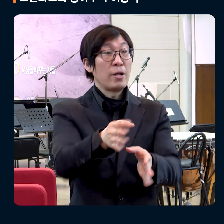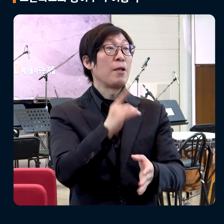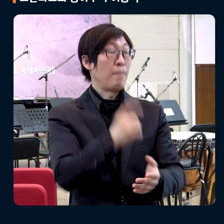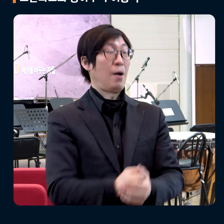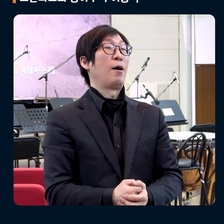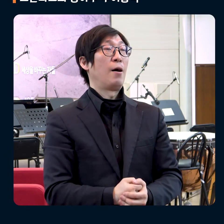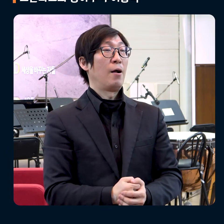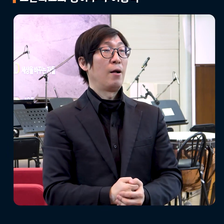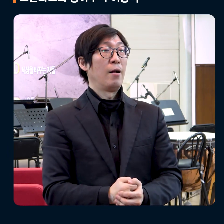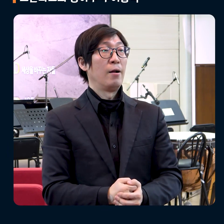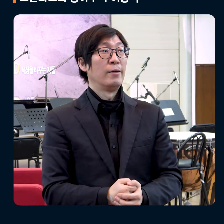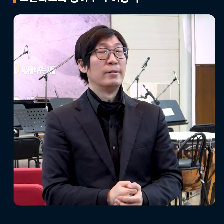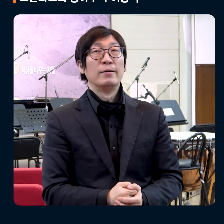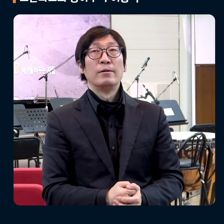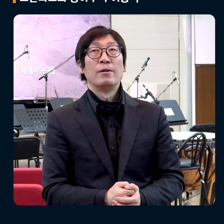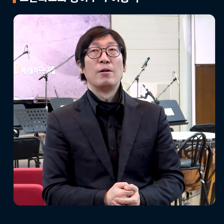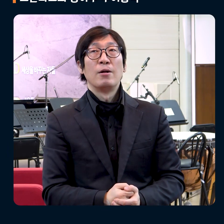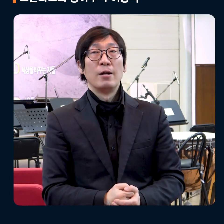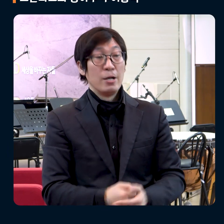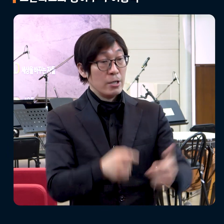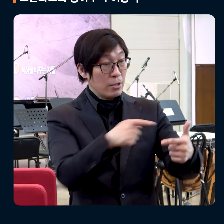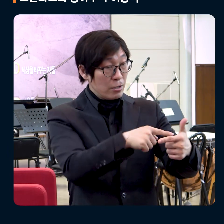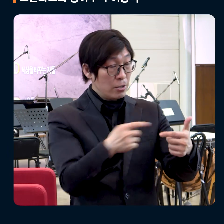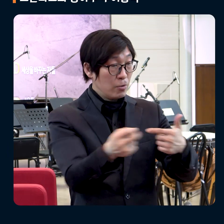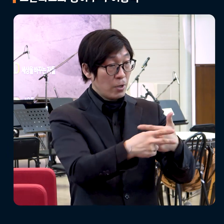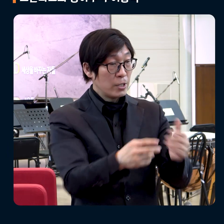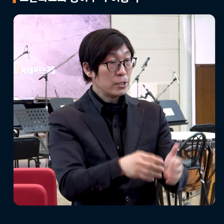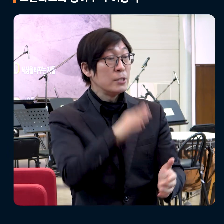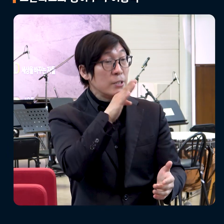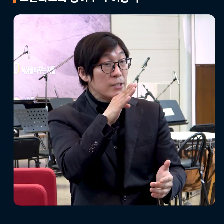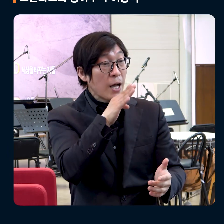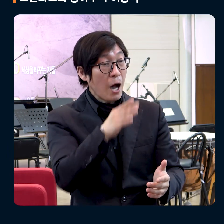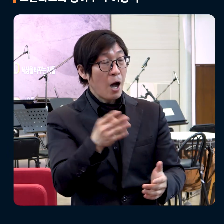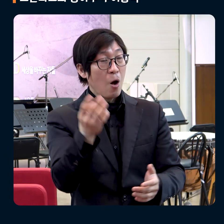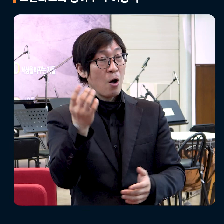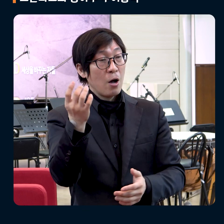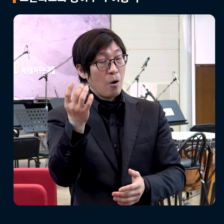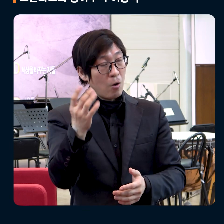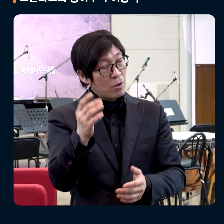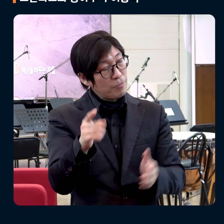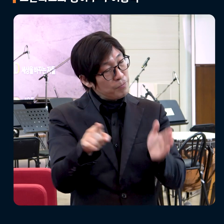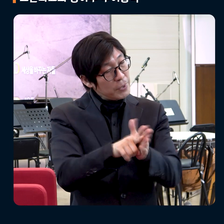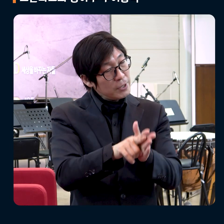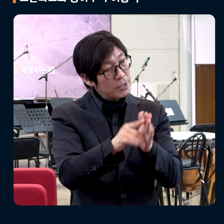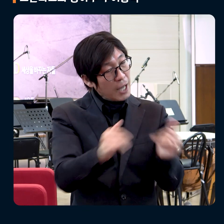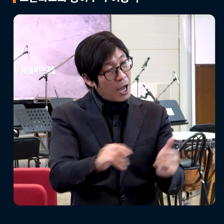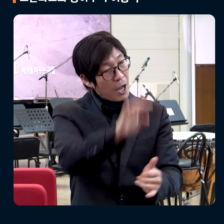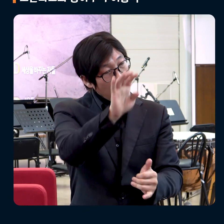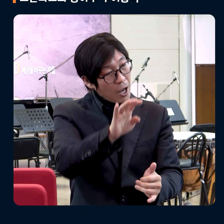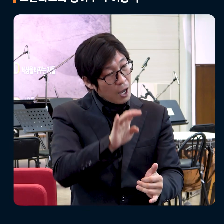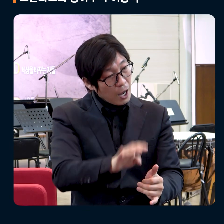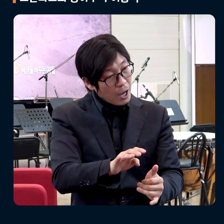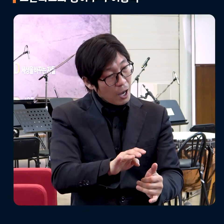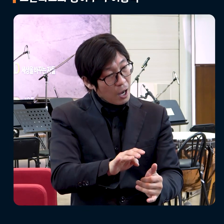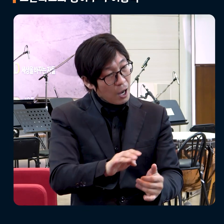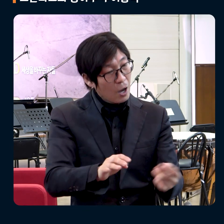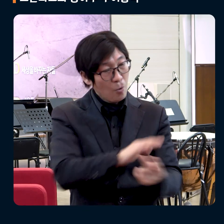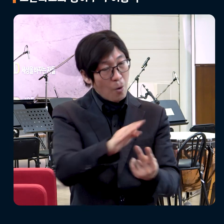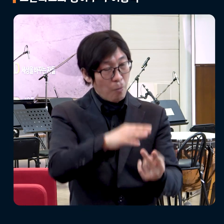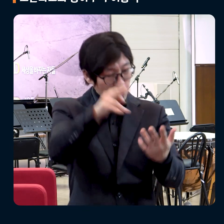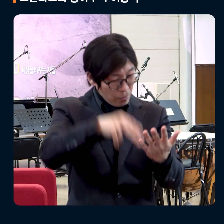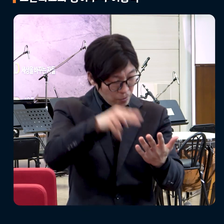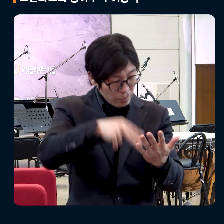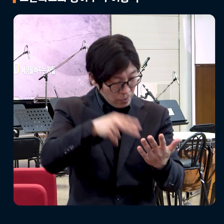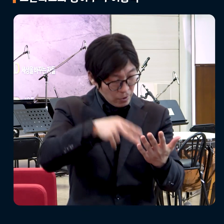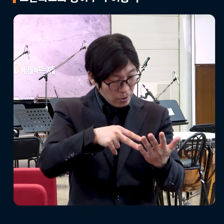겁니다. 물론 우리가 니고데모가 진짜 신앙인이었는가, 이거를 요한복음에서